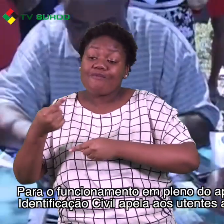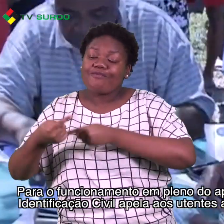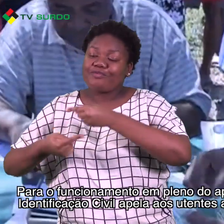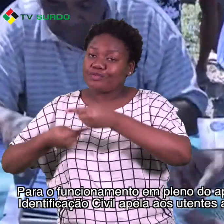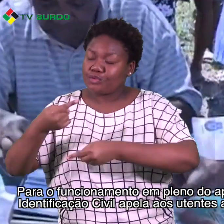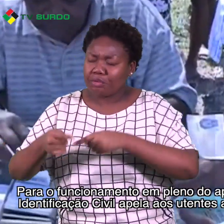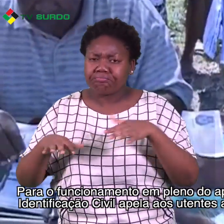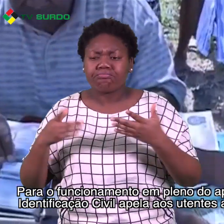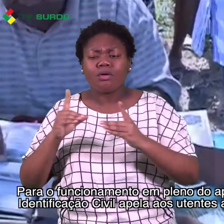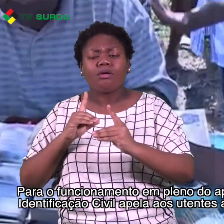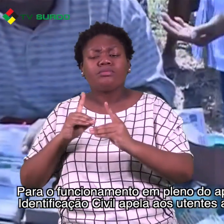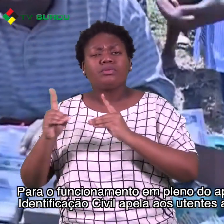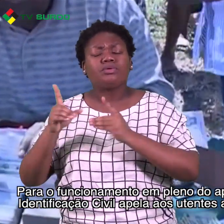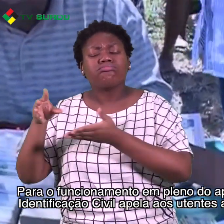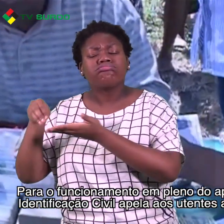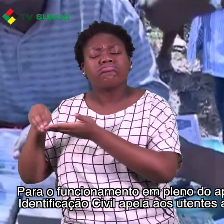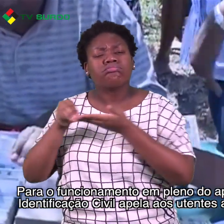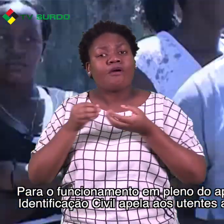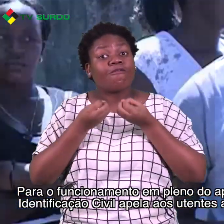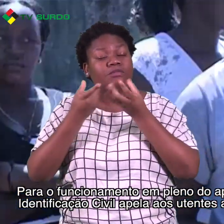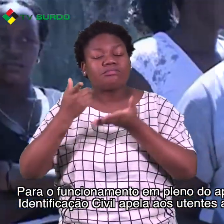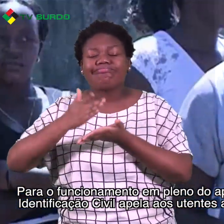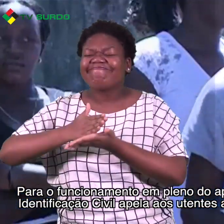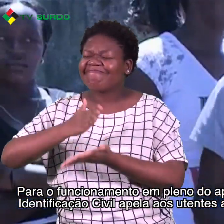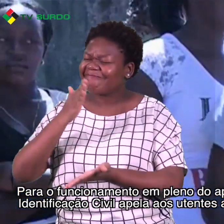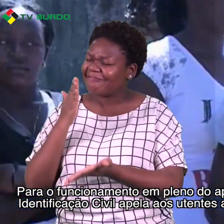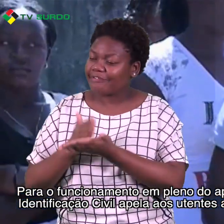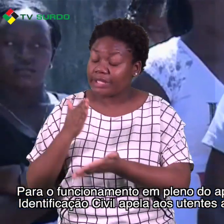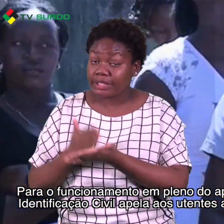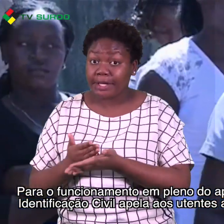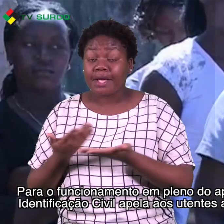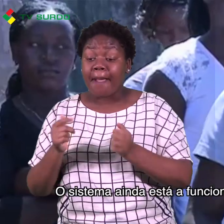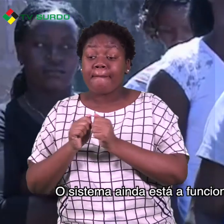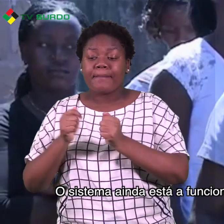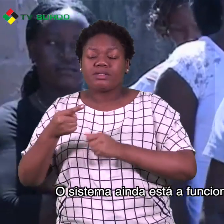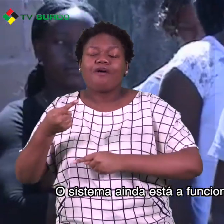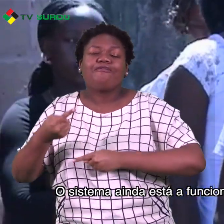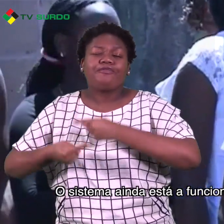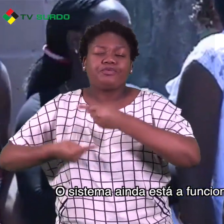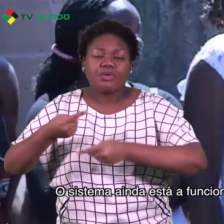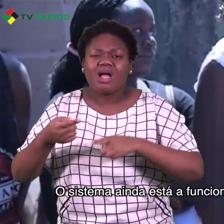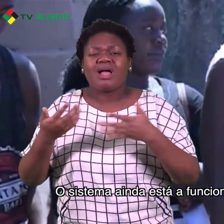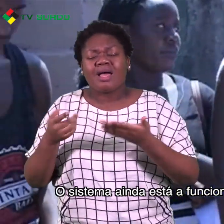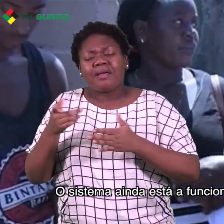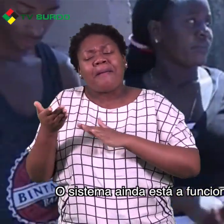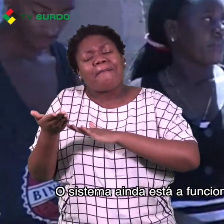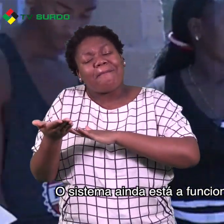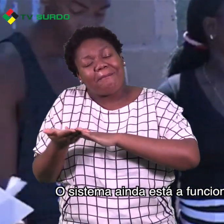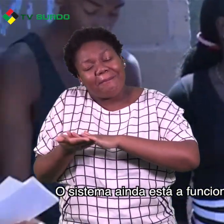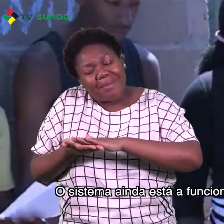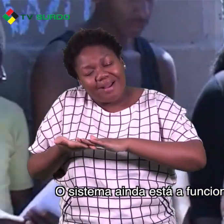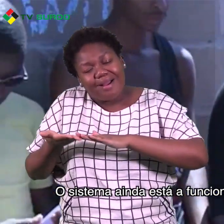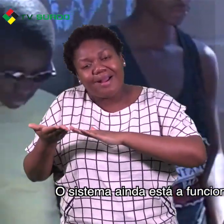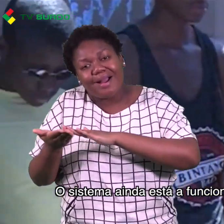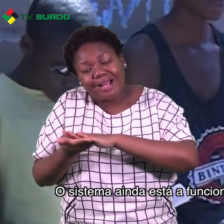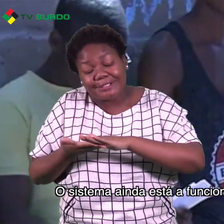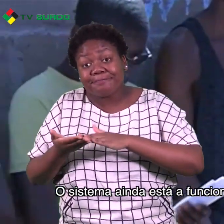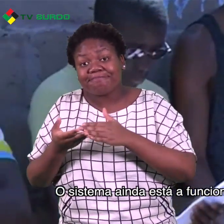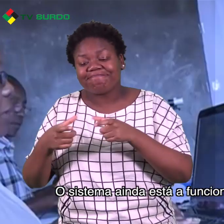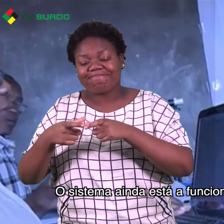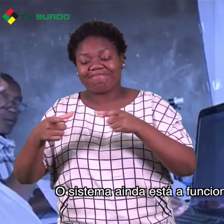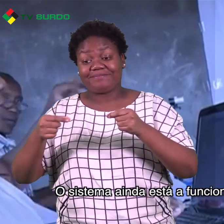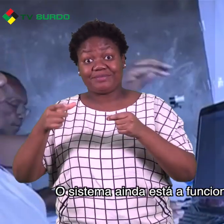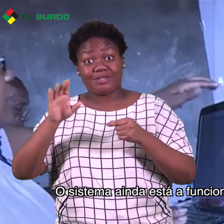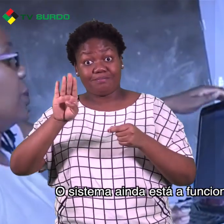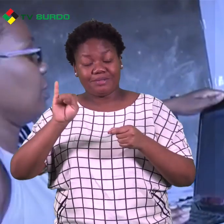Identificação Civil apela aos utentes a prestar informações fiáveis. O sistema ainda está a funcionar em fase